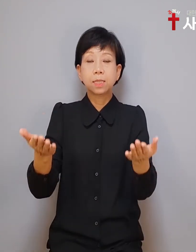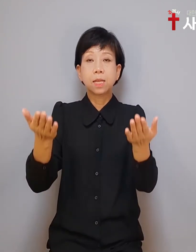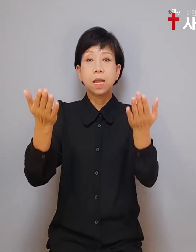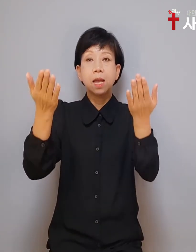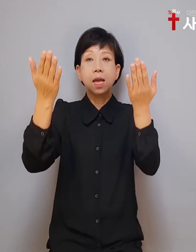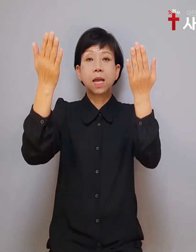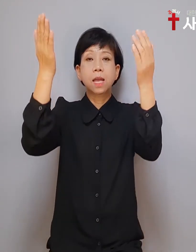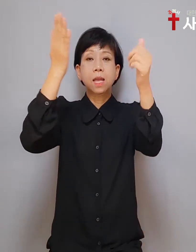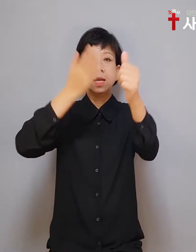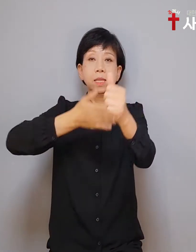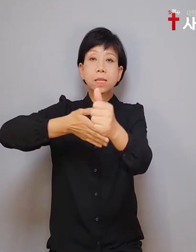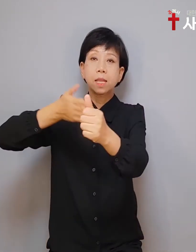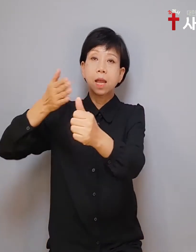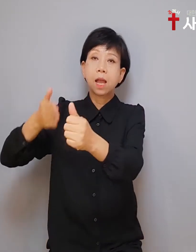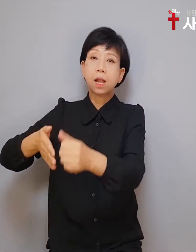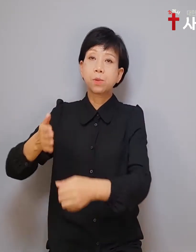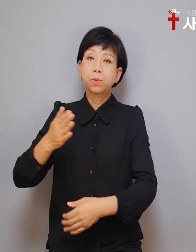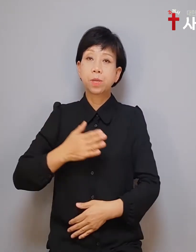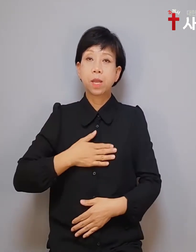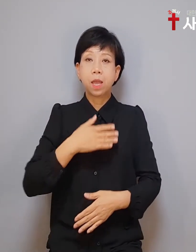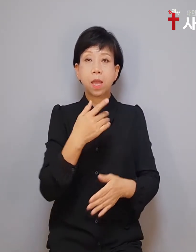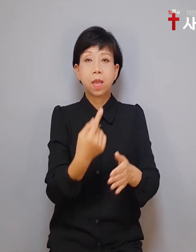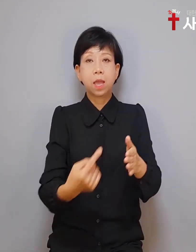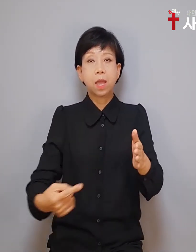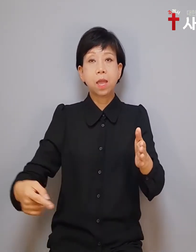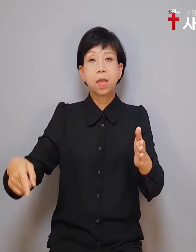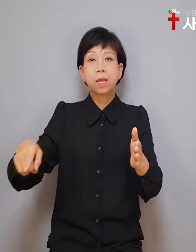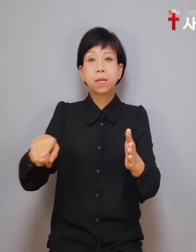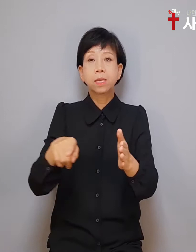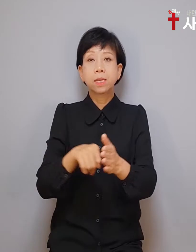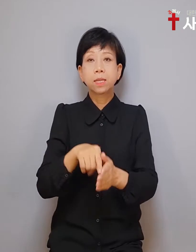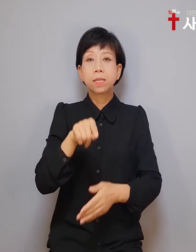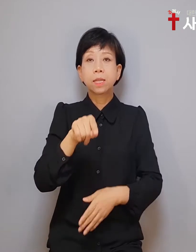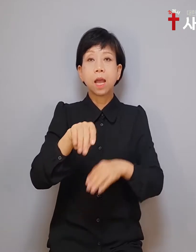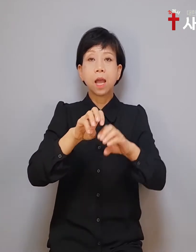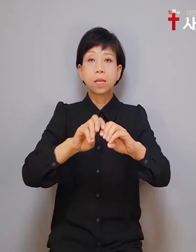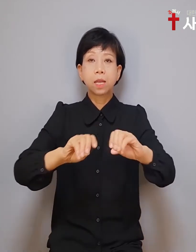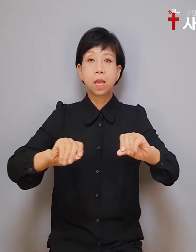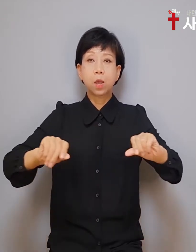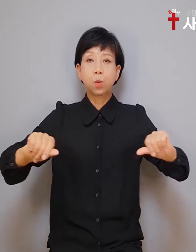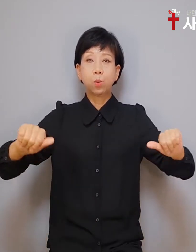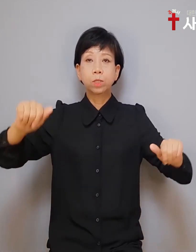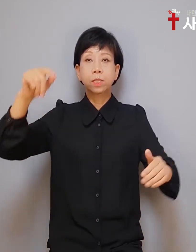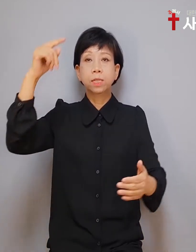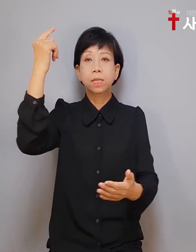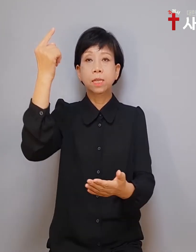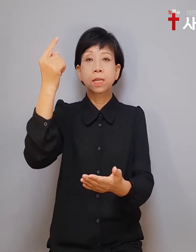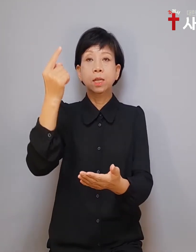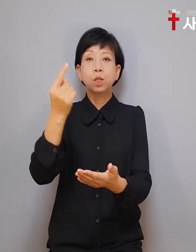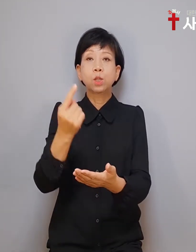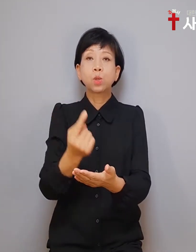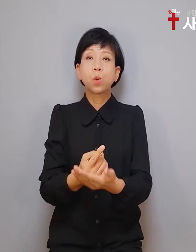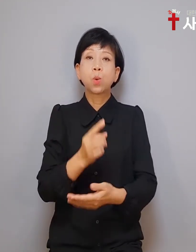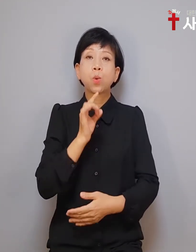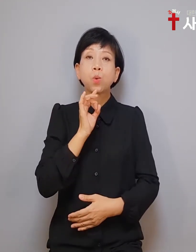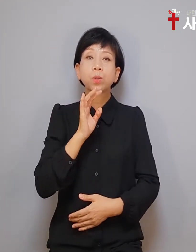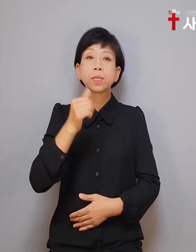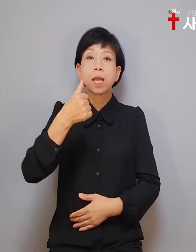감사드리세. 날 위해 이 땅에 오신